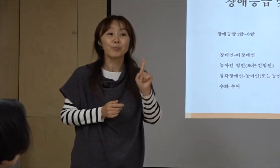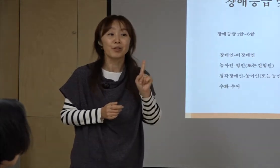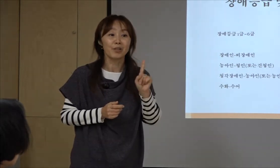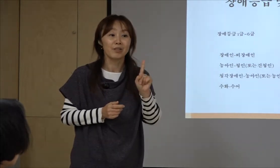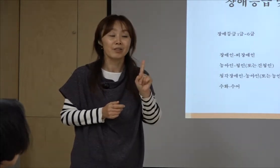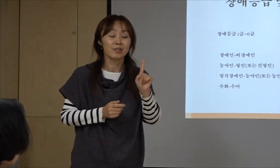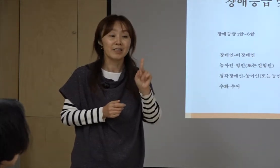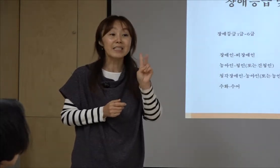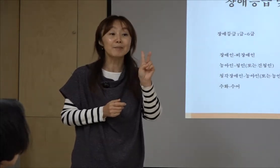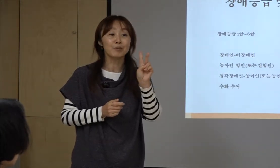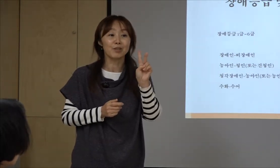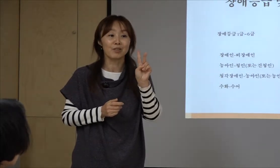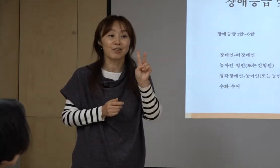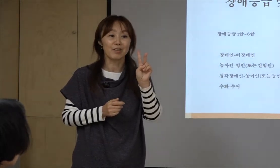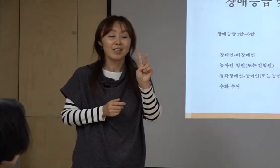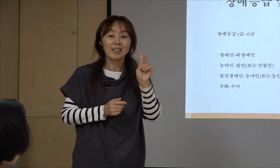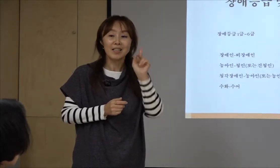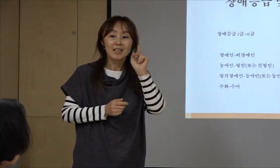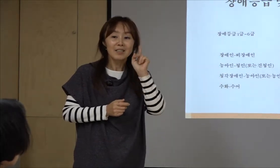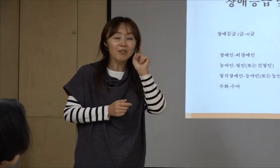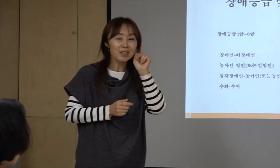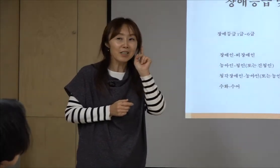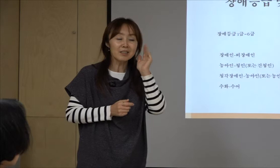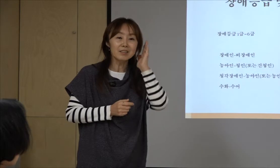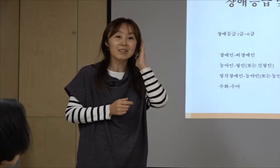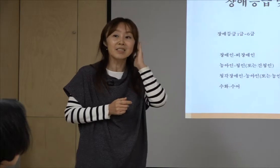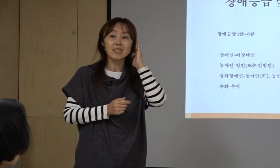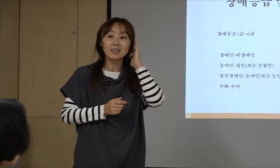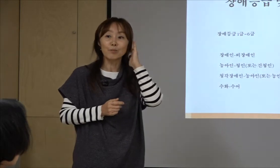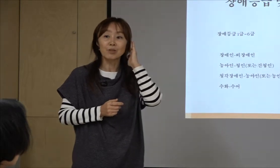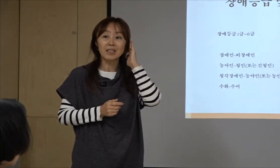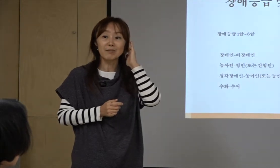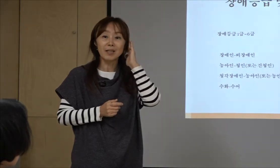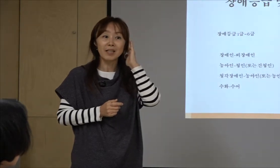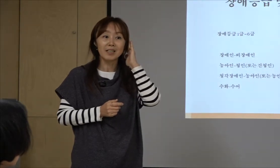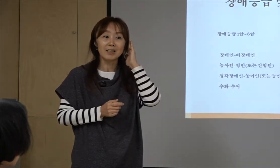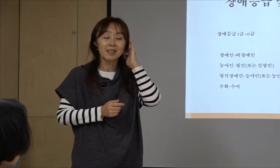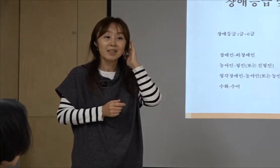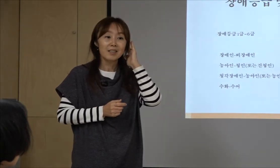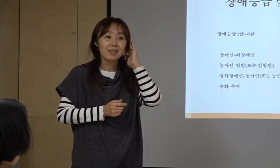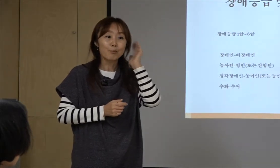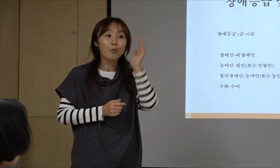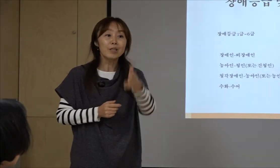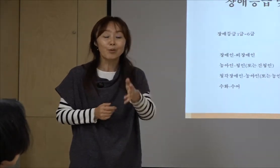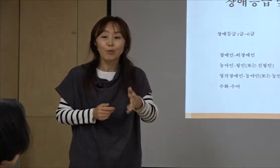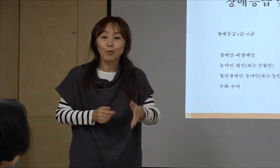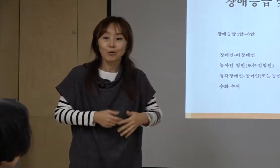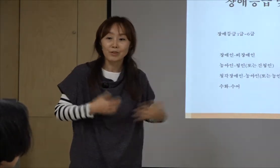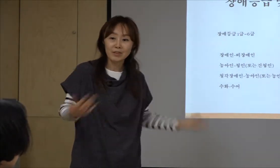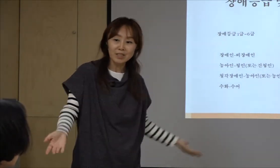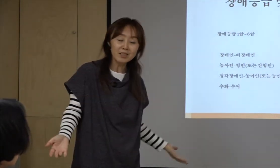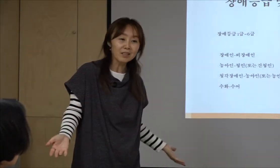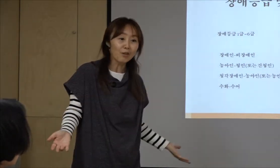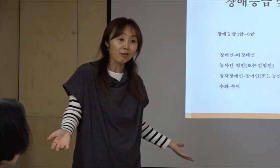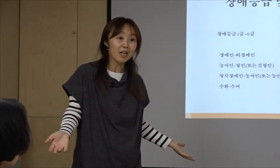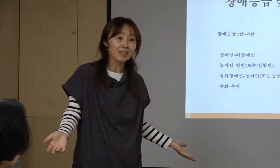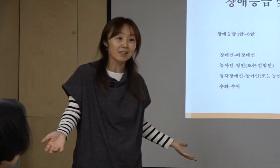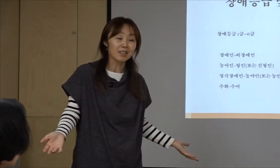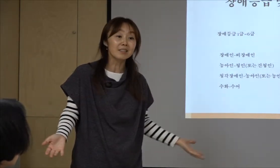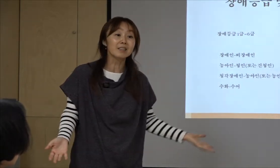없어요. 2급부터 있어요. 그러니까 청각장애는 듣지는 못하지만 보이고 신체는 건강하잖아요. 그러니까